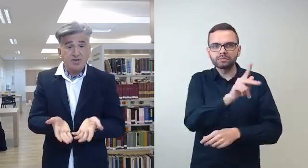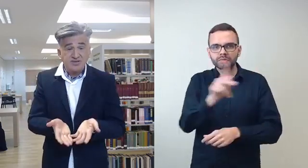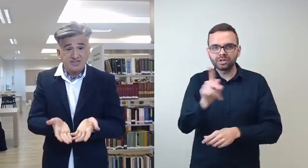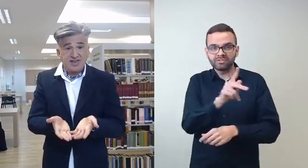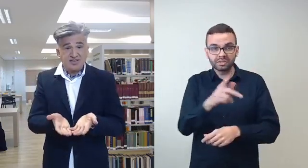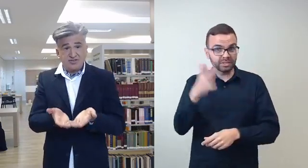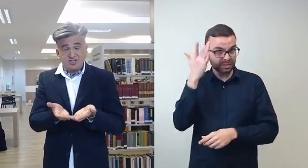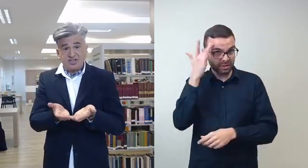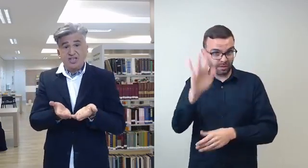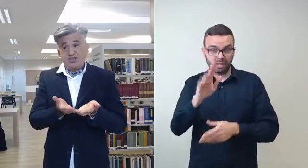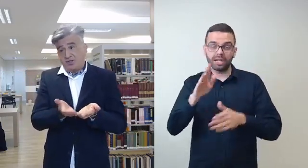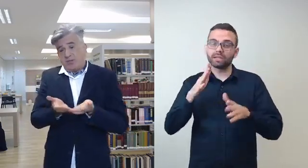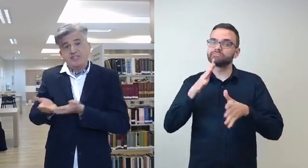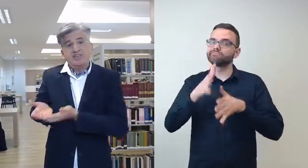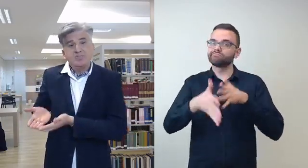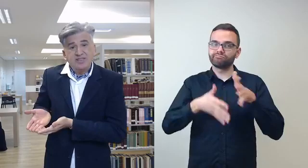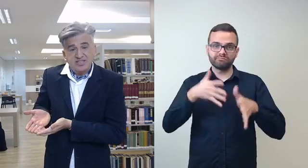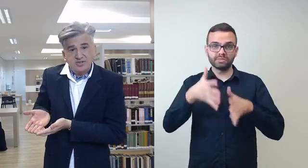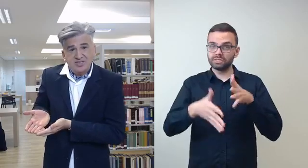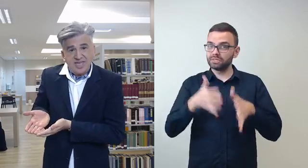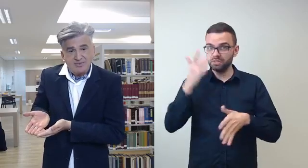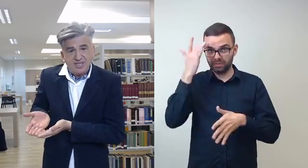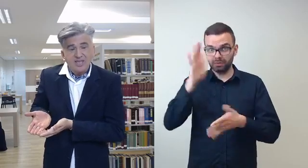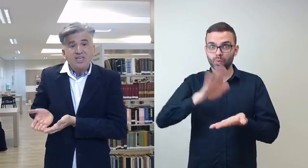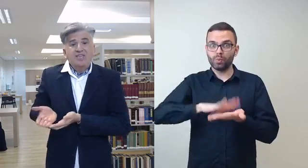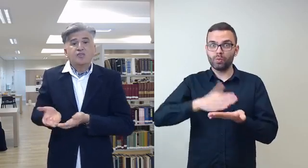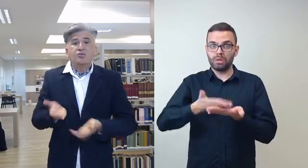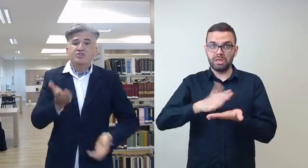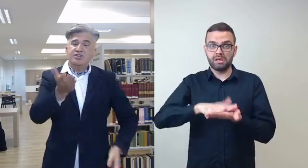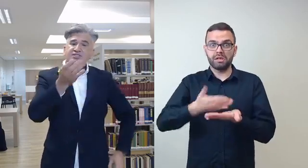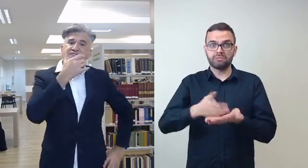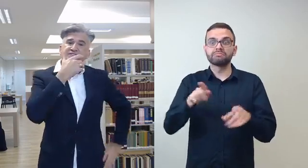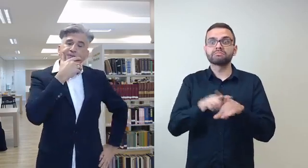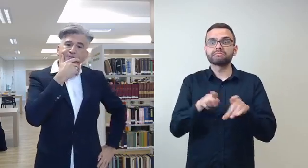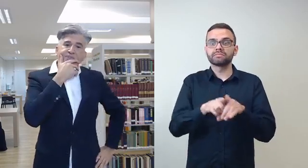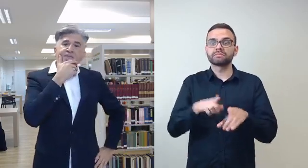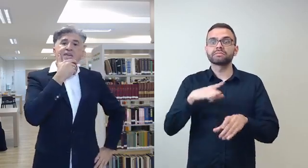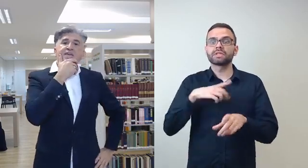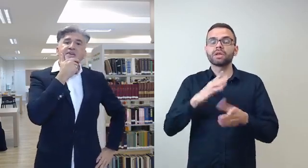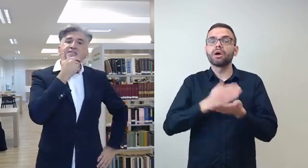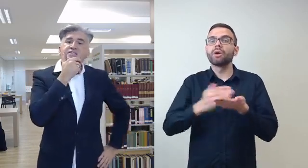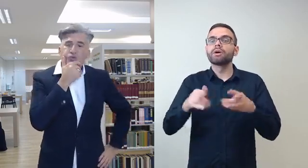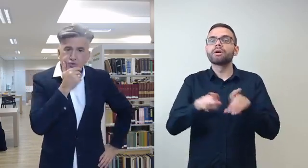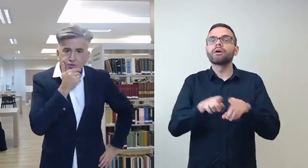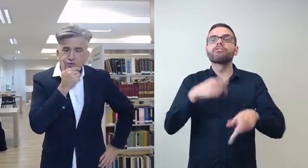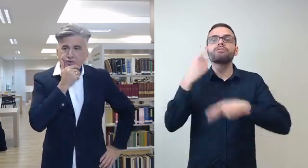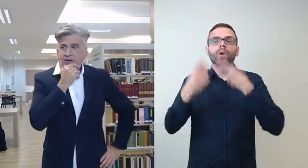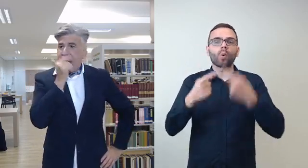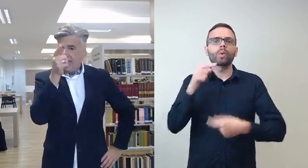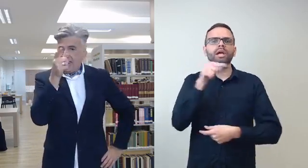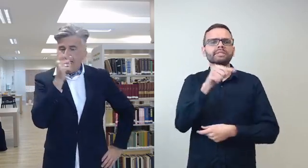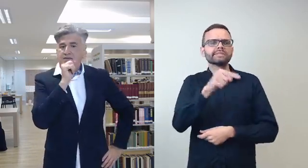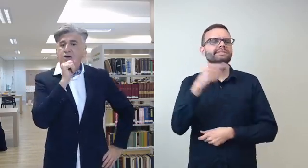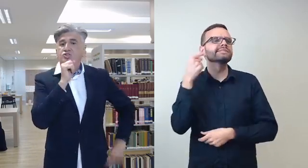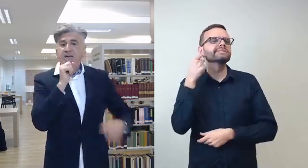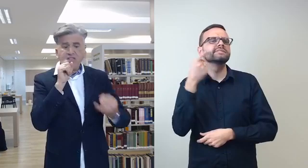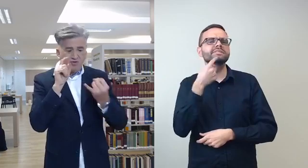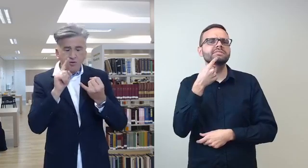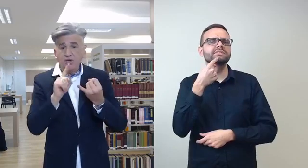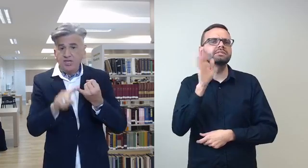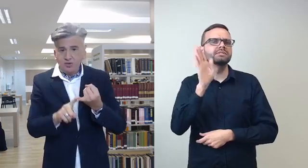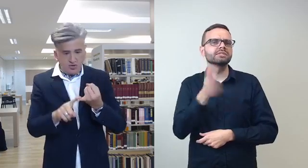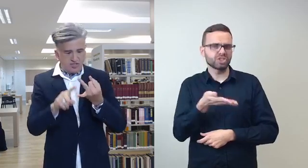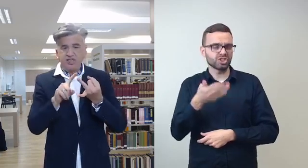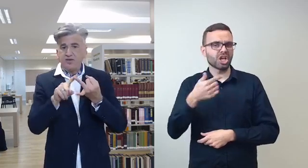sabiam língua de sinais, ou seja, totalmente dependentes do intérprete, e ele começou a dizer assim: esse surdo, eu já